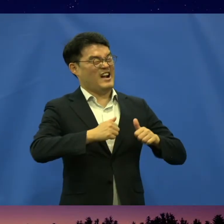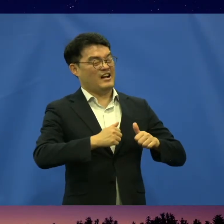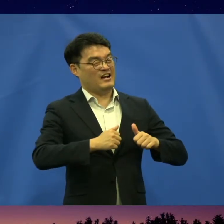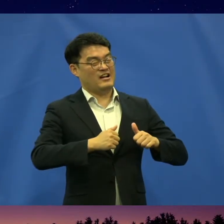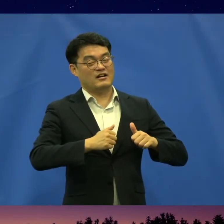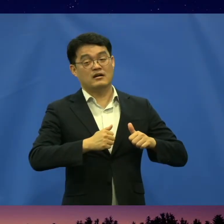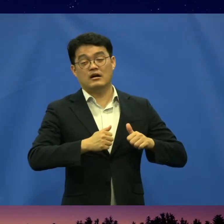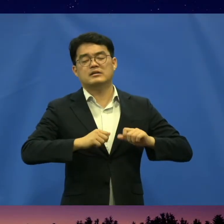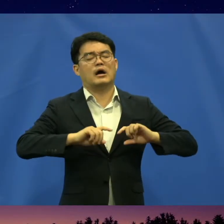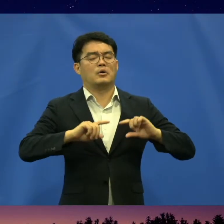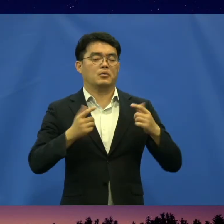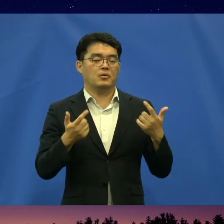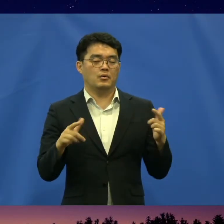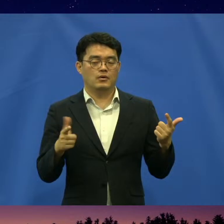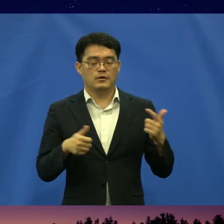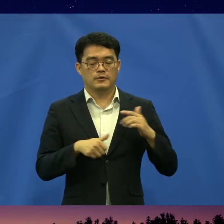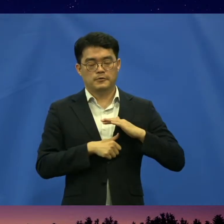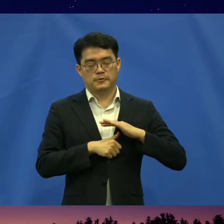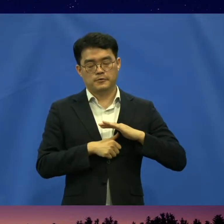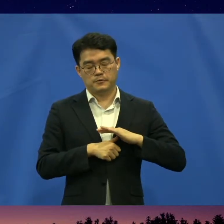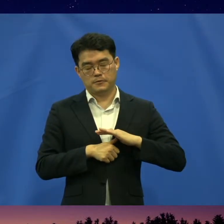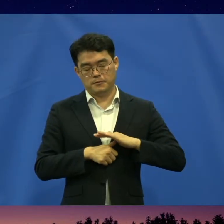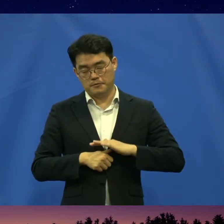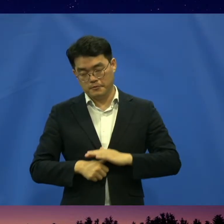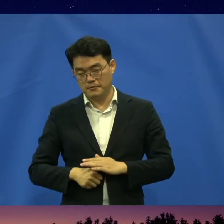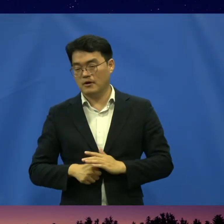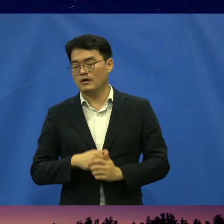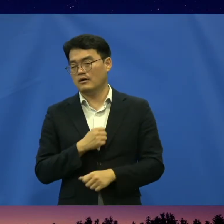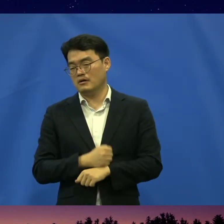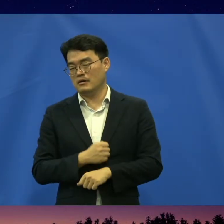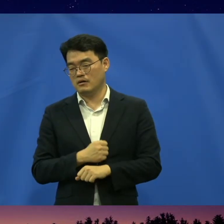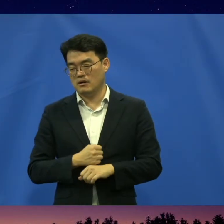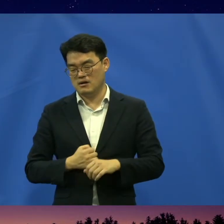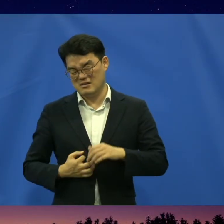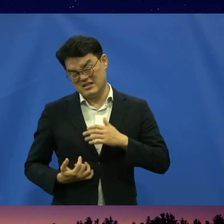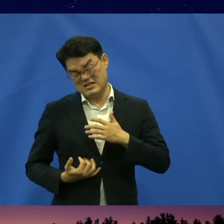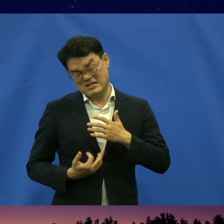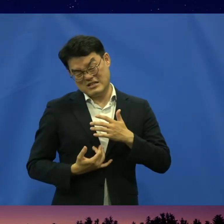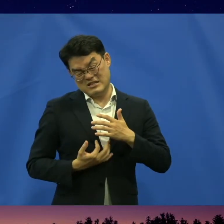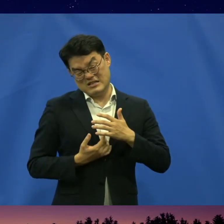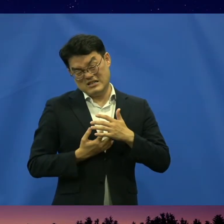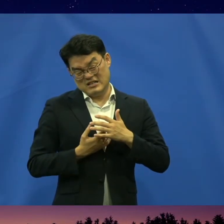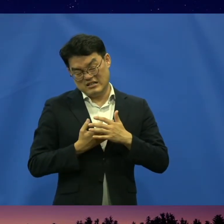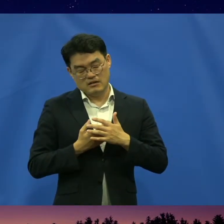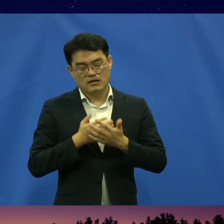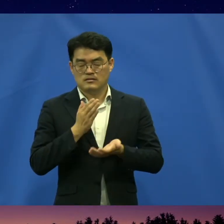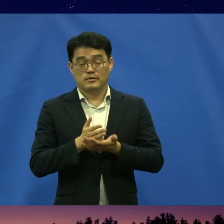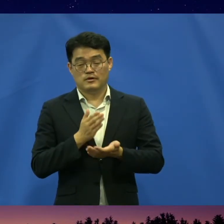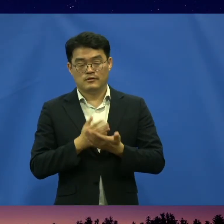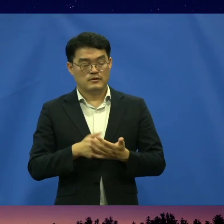끌어오는 감정, 분노 이런 게 있으면 여러분 그냥 완전히 이게 집중력이 다 사라져요.